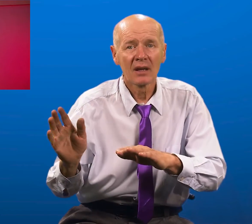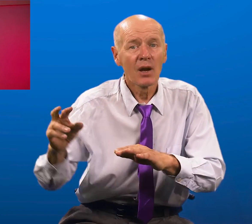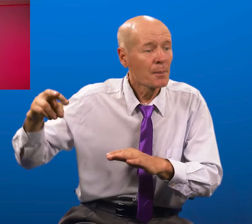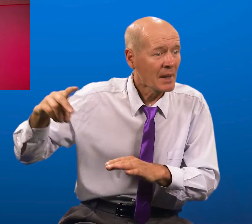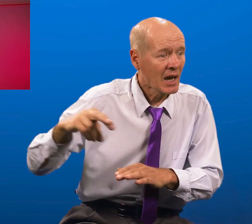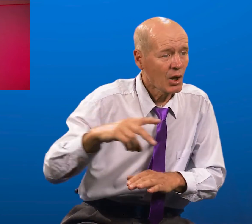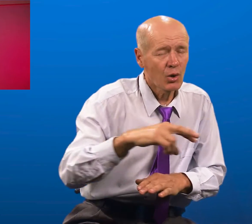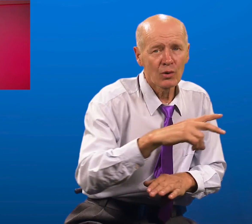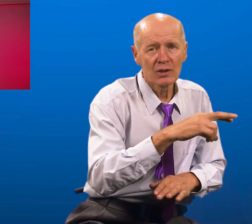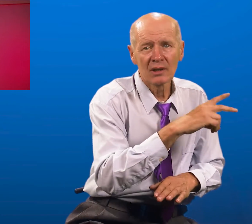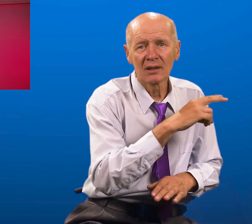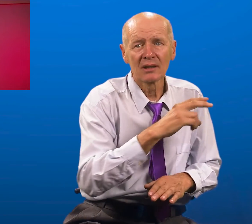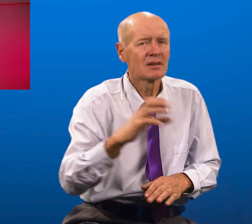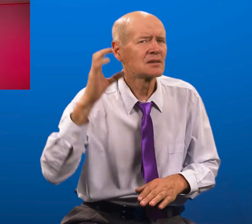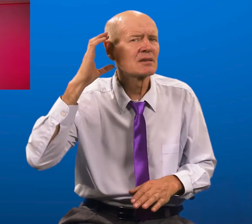Прохожий,